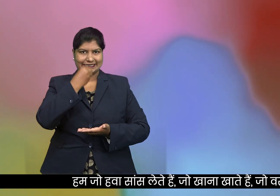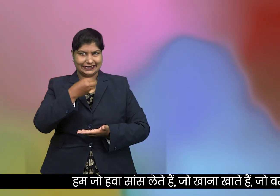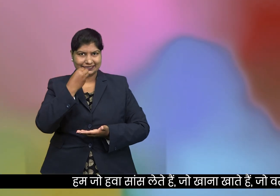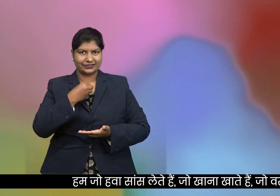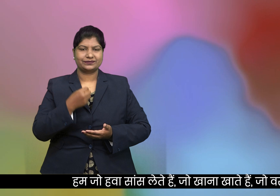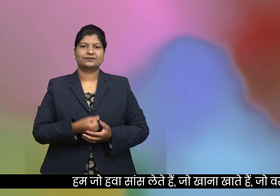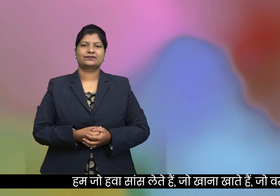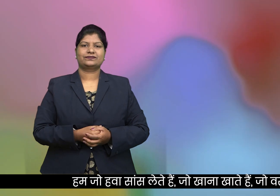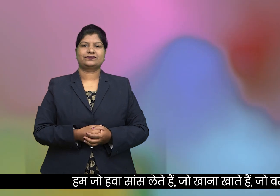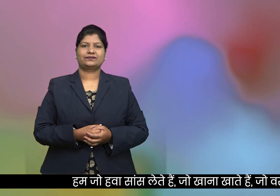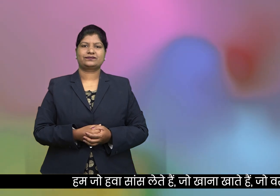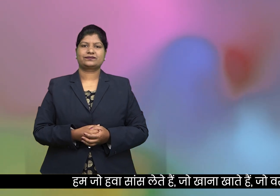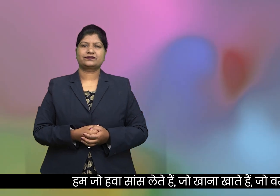देखते हैं,